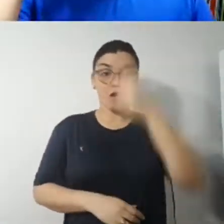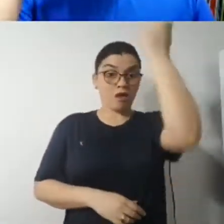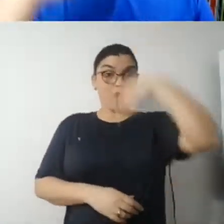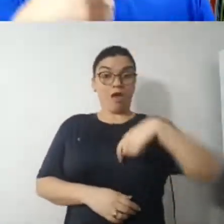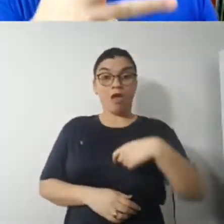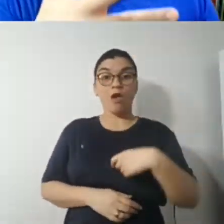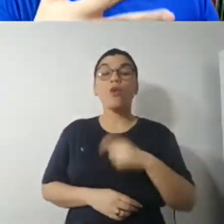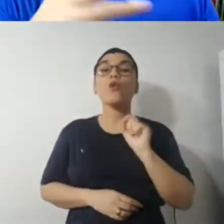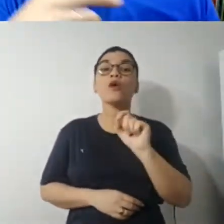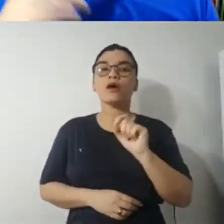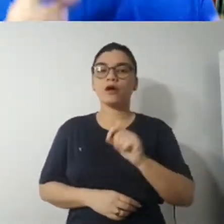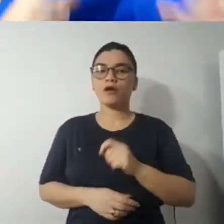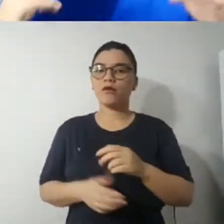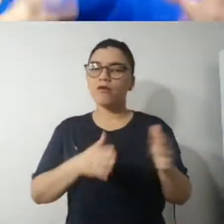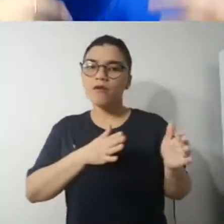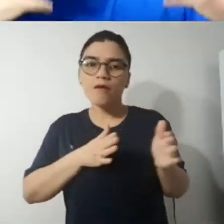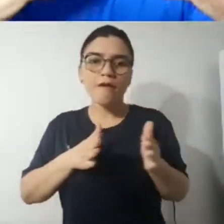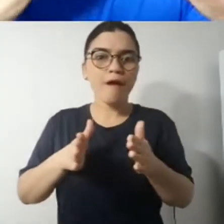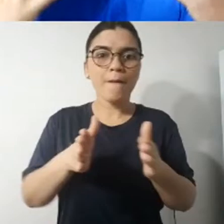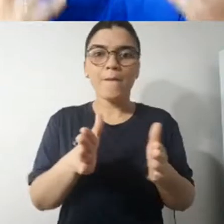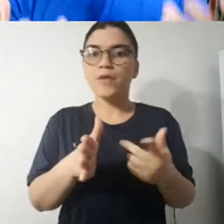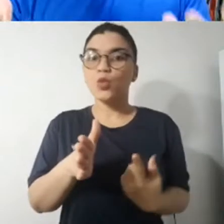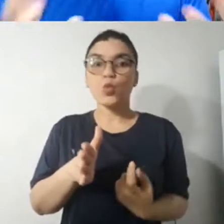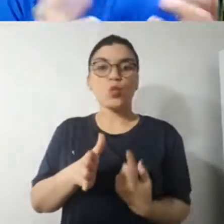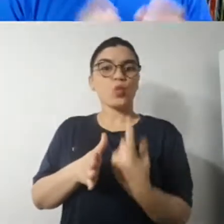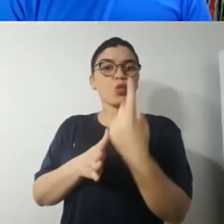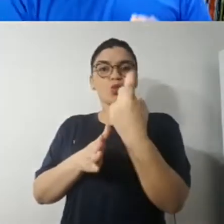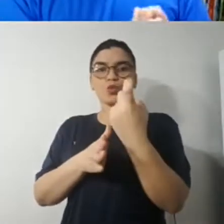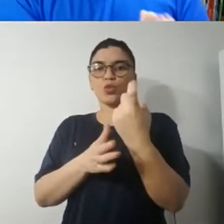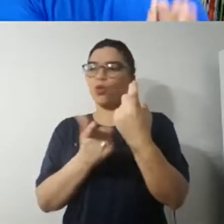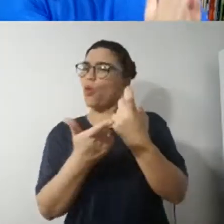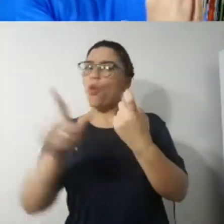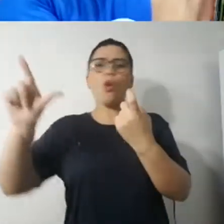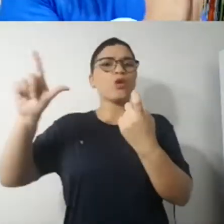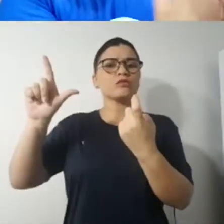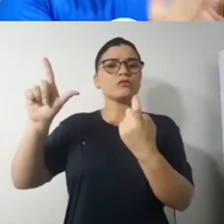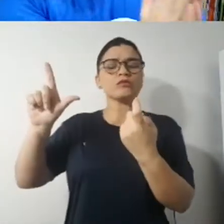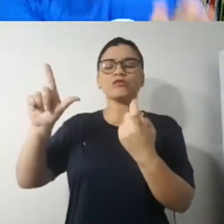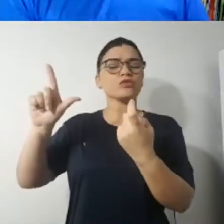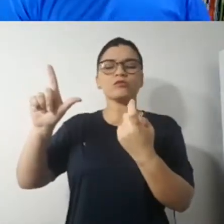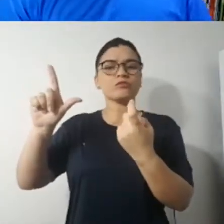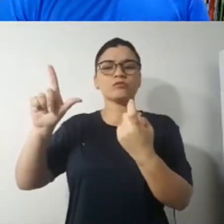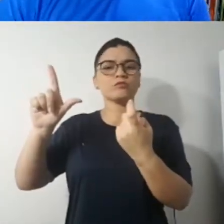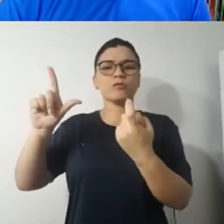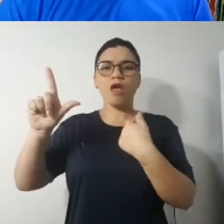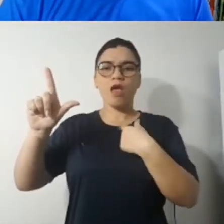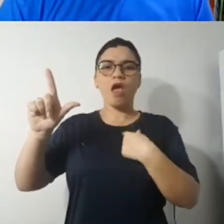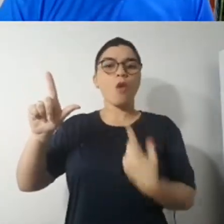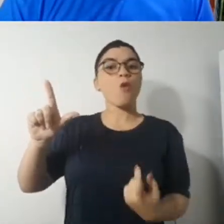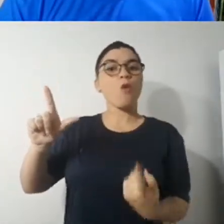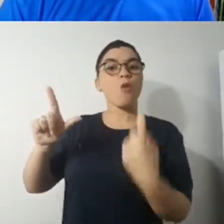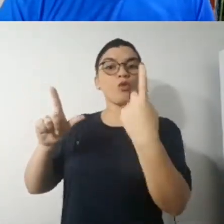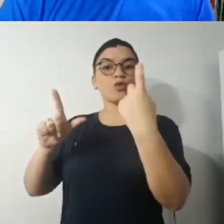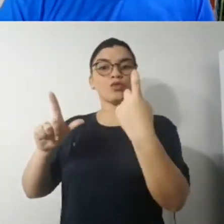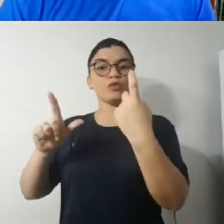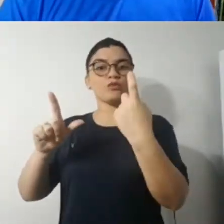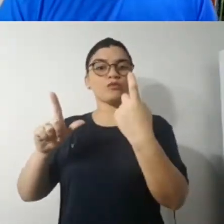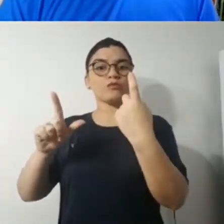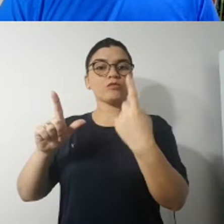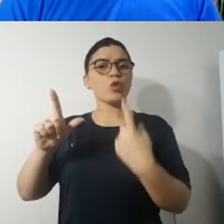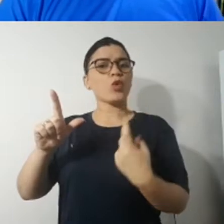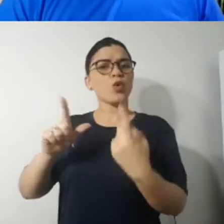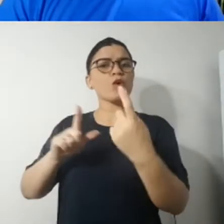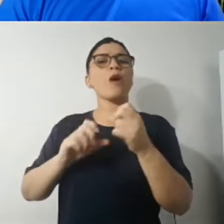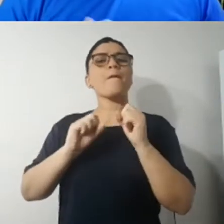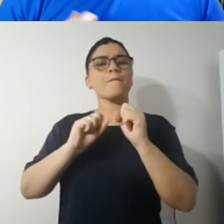a vida. Não existe outro caminho que nos leve a Deus que não seja Jesus Cristo. Certo?